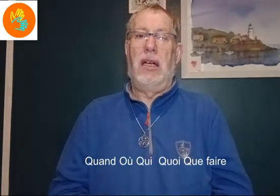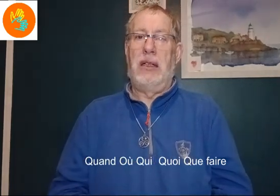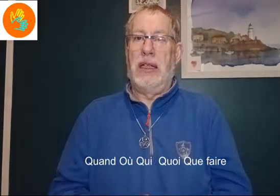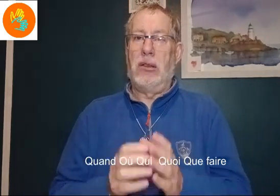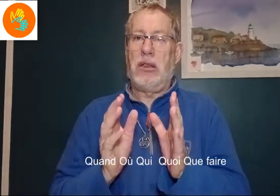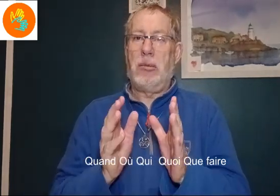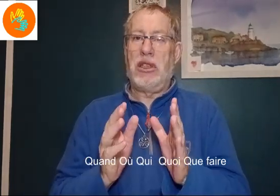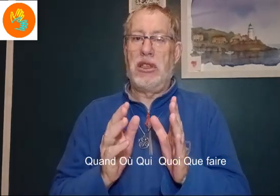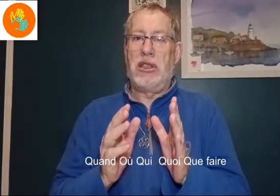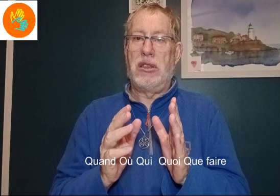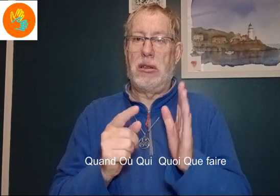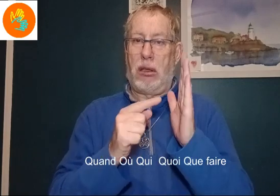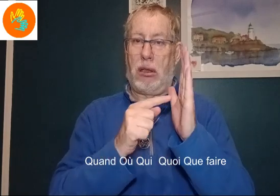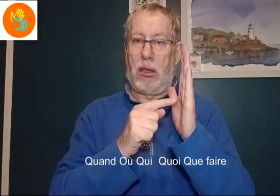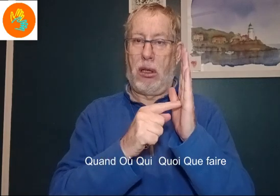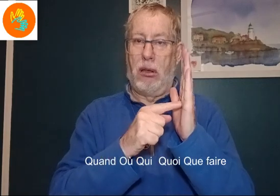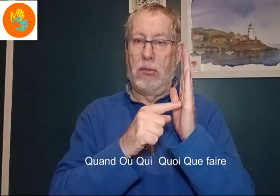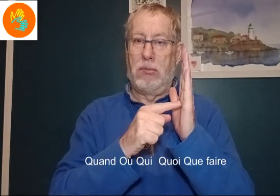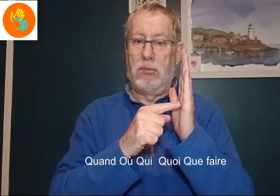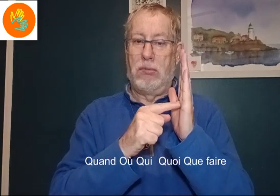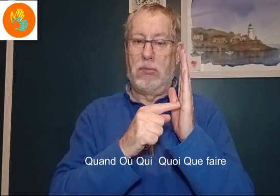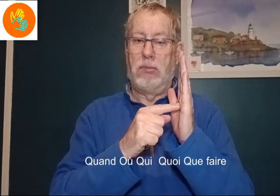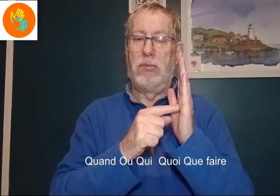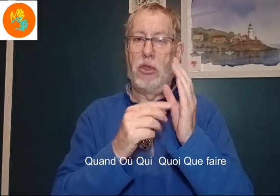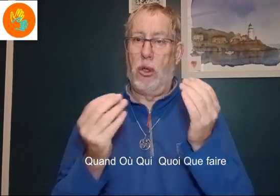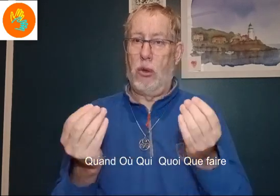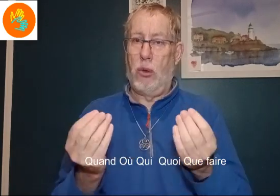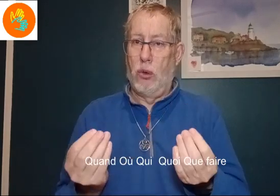Il y a un ordre très précis. Quand, où,